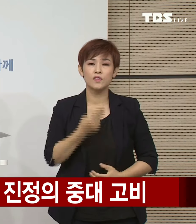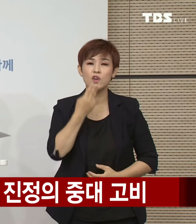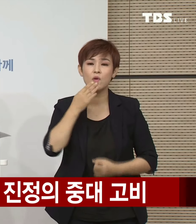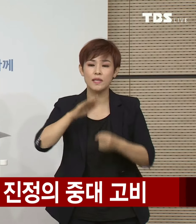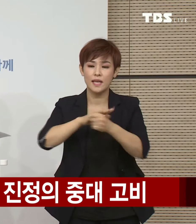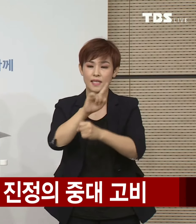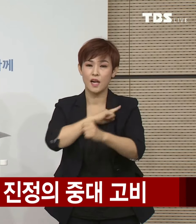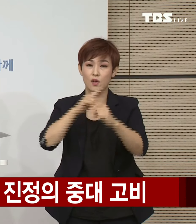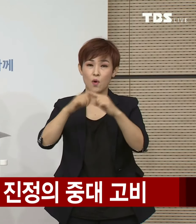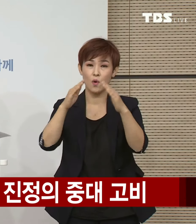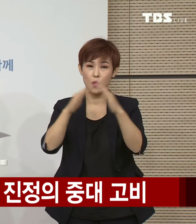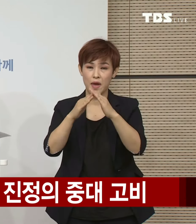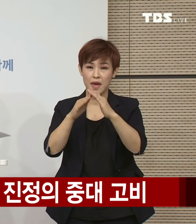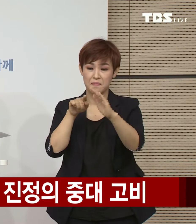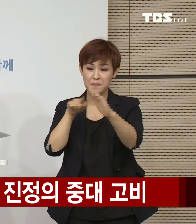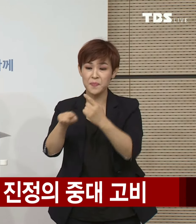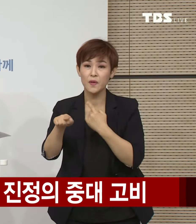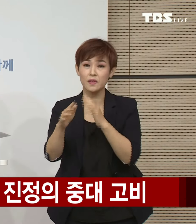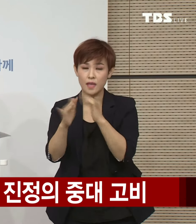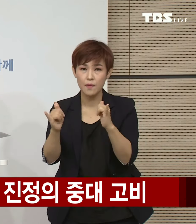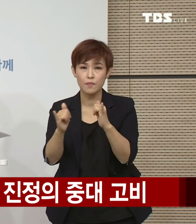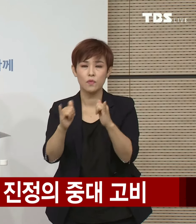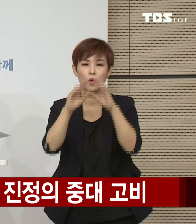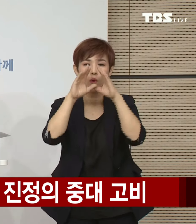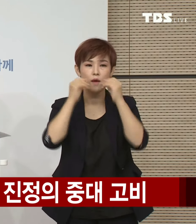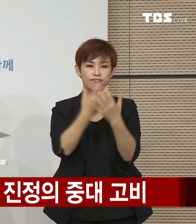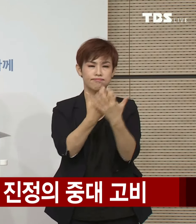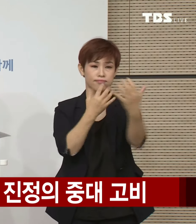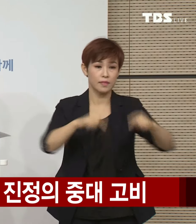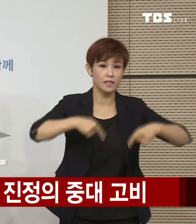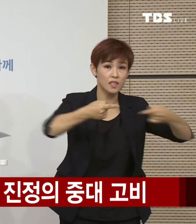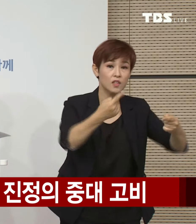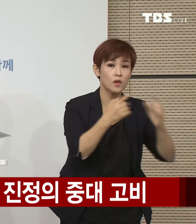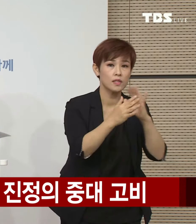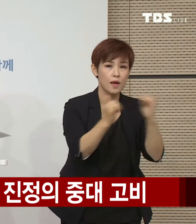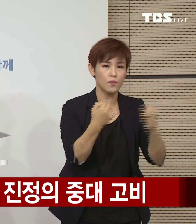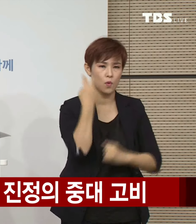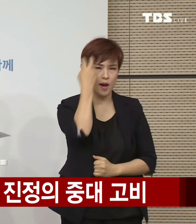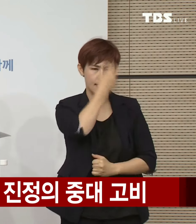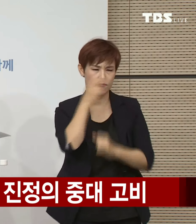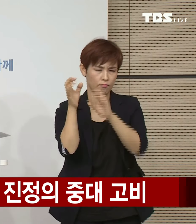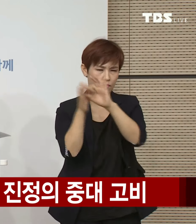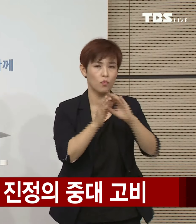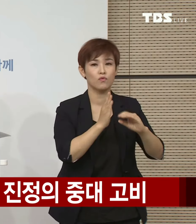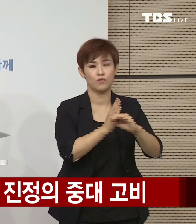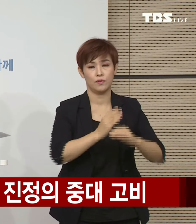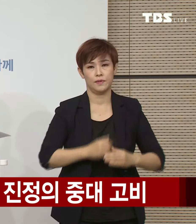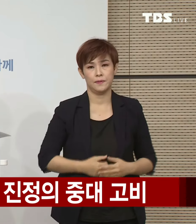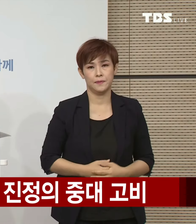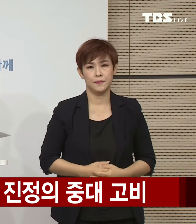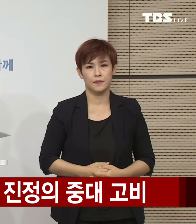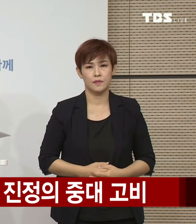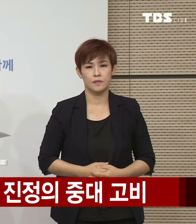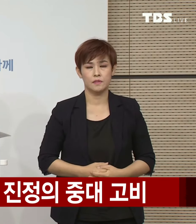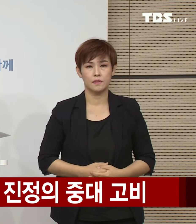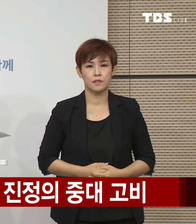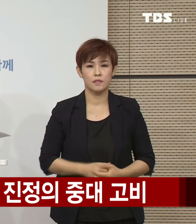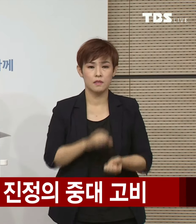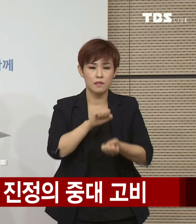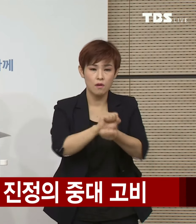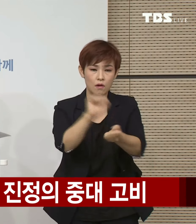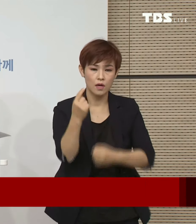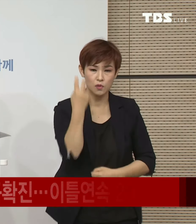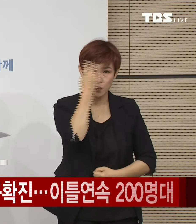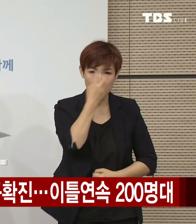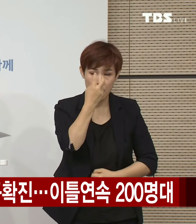서울사랑제일교회 방문자 및 광화문 집회 참석자에 대한 관리도 지속하고 있습니다. 현지 역학조사 등을